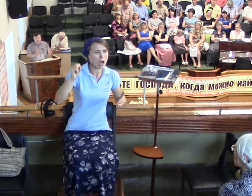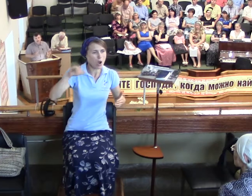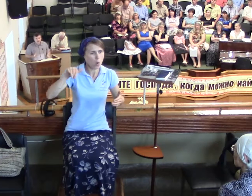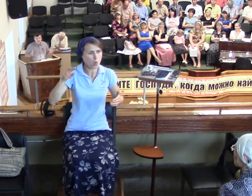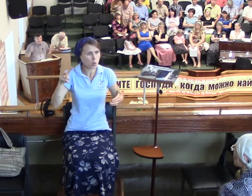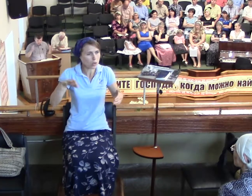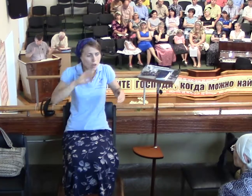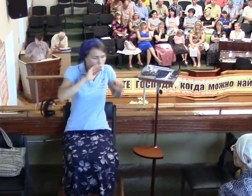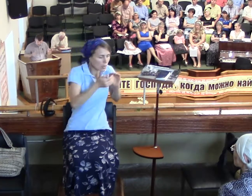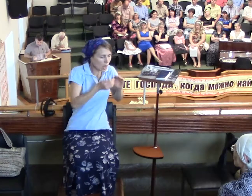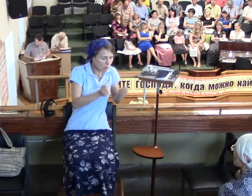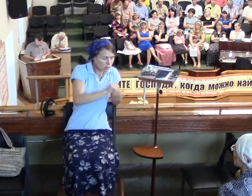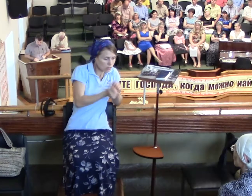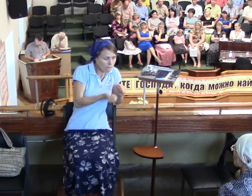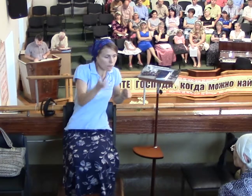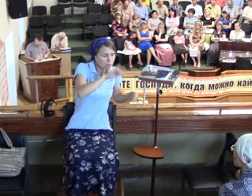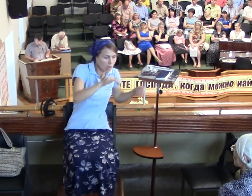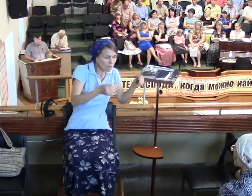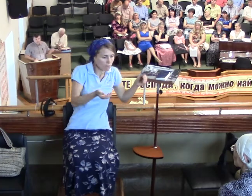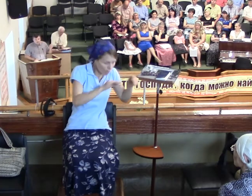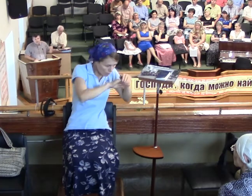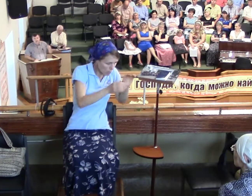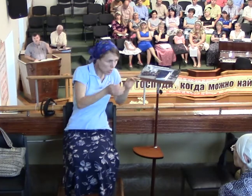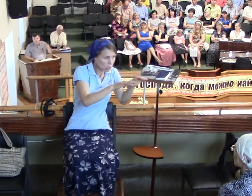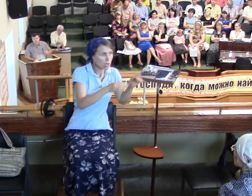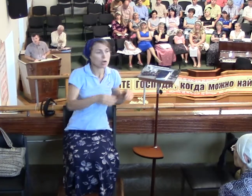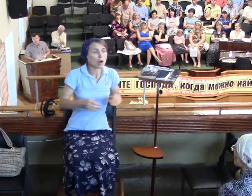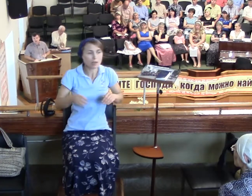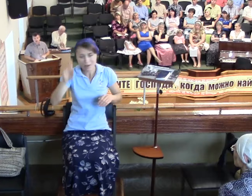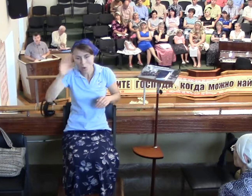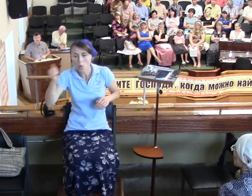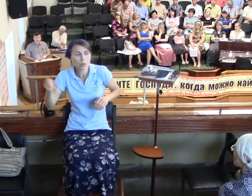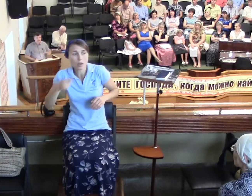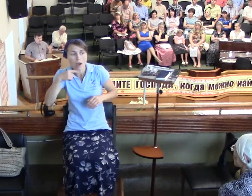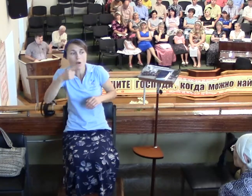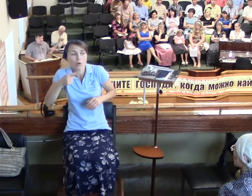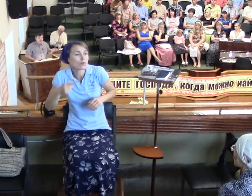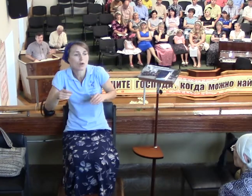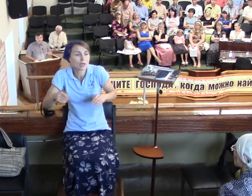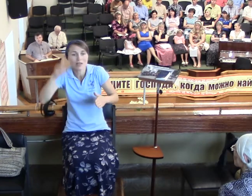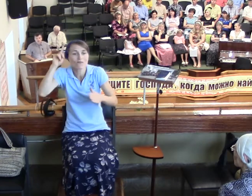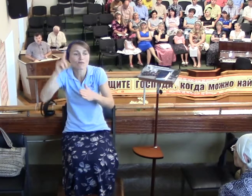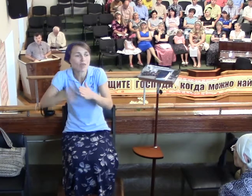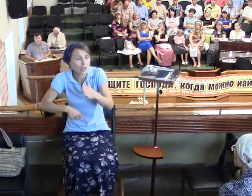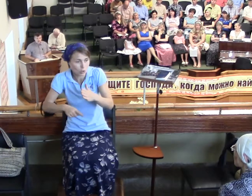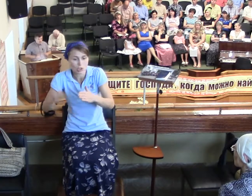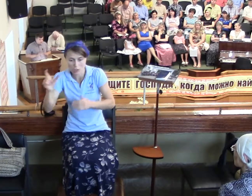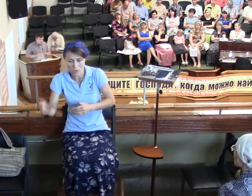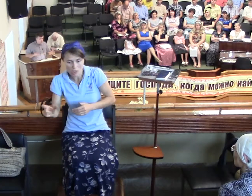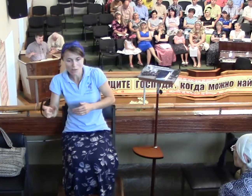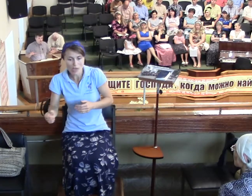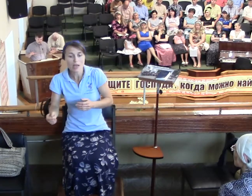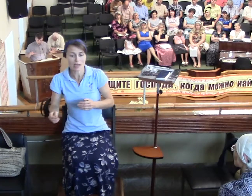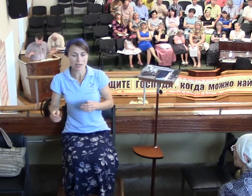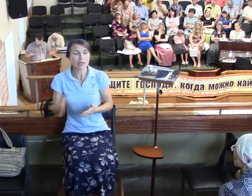этих вот скалах, в этих горах. И поэтому он говорит о том, что действительно верующий человек, он находится под охраной Божией, ничто